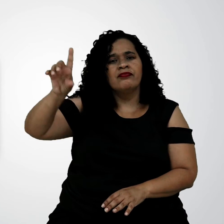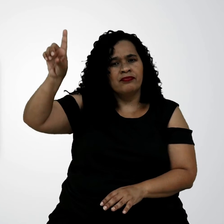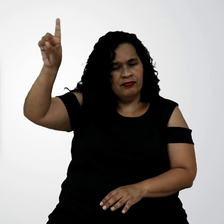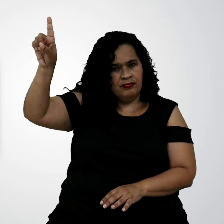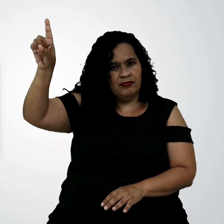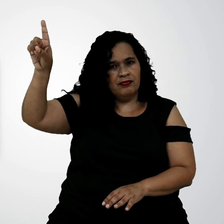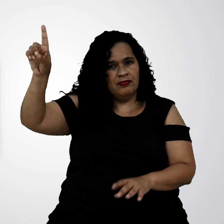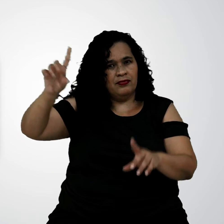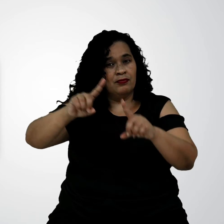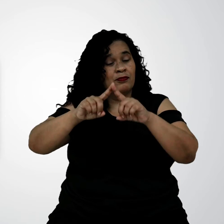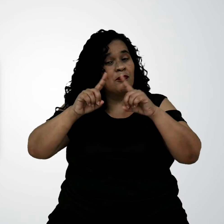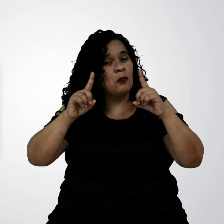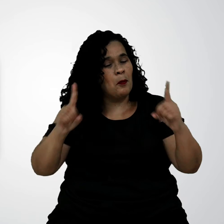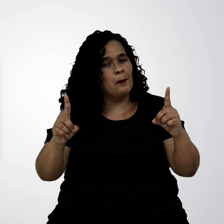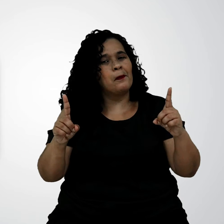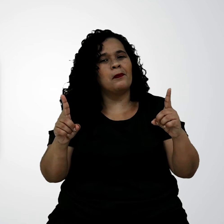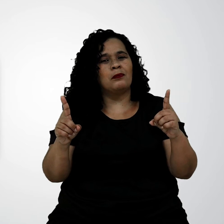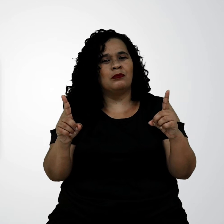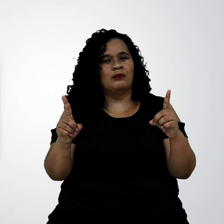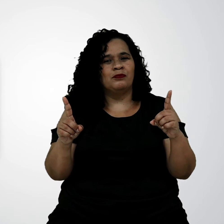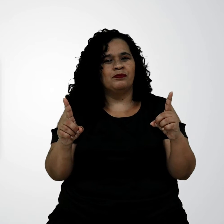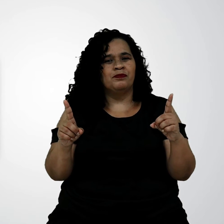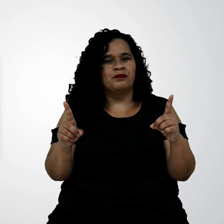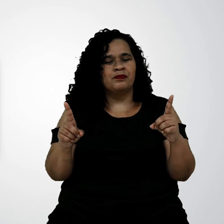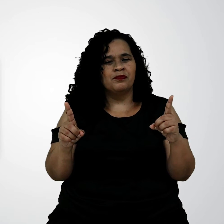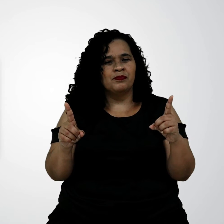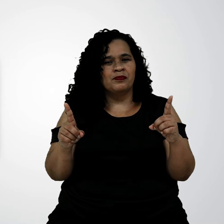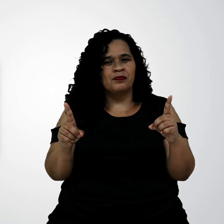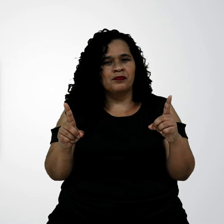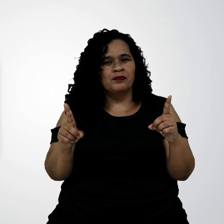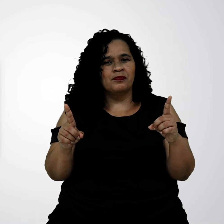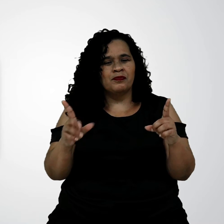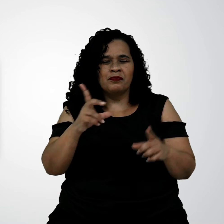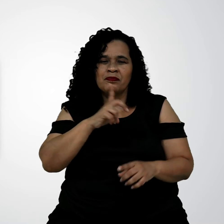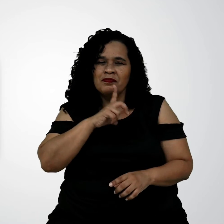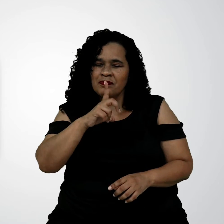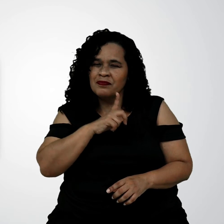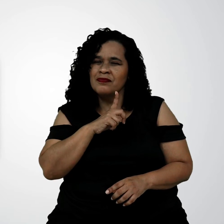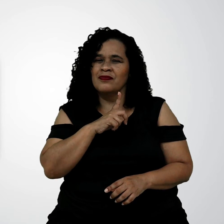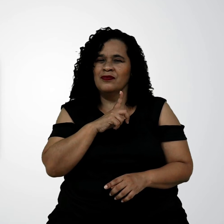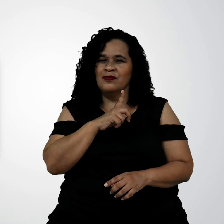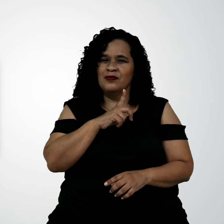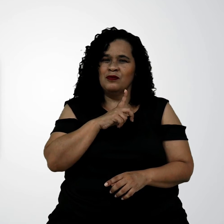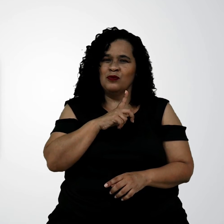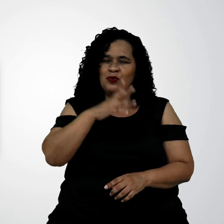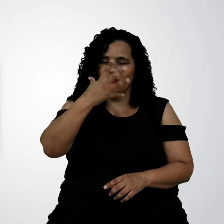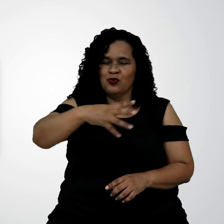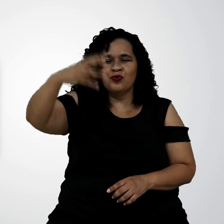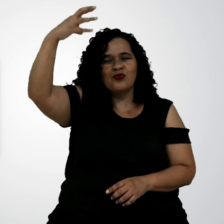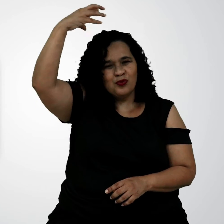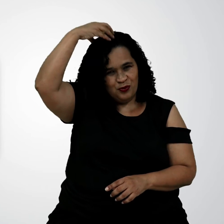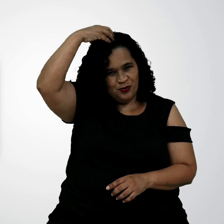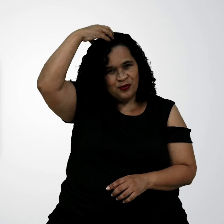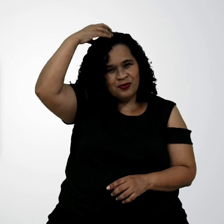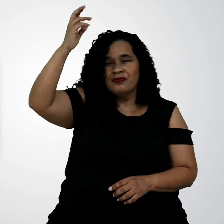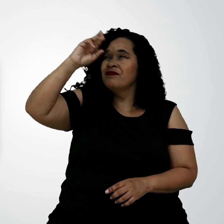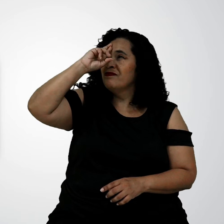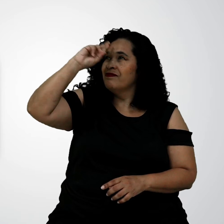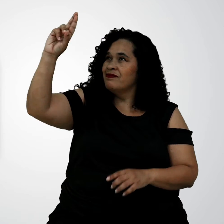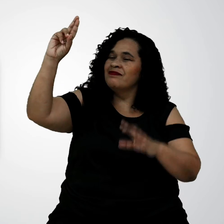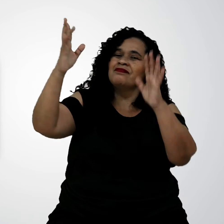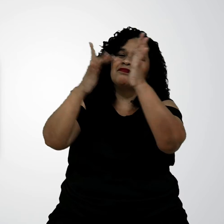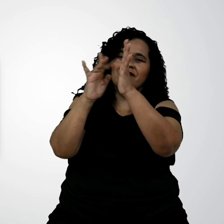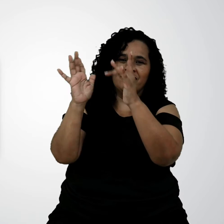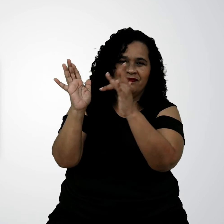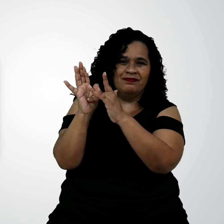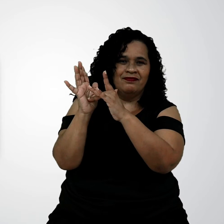Mas temos a solução, temos o nosso herói, temos o nosso rei, temos o Senhor Jesus, que ele